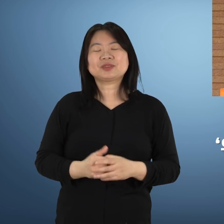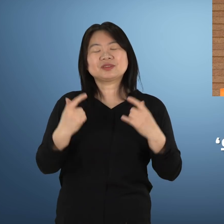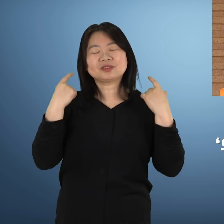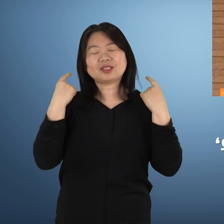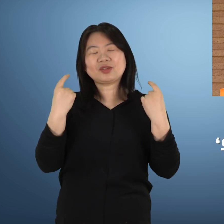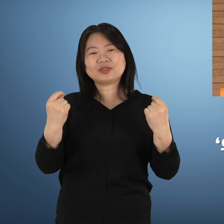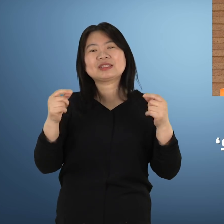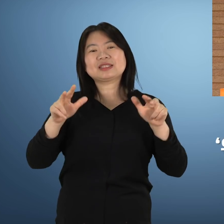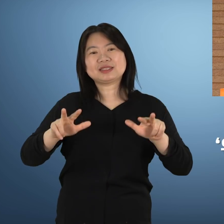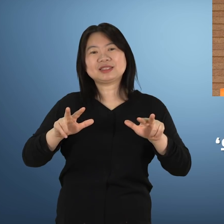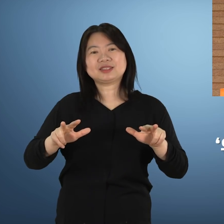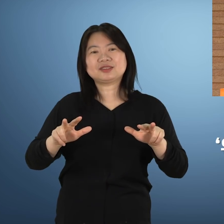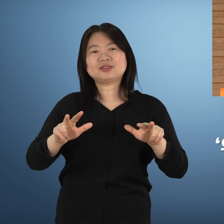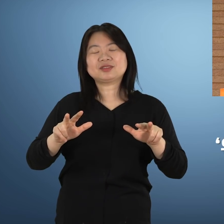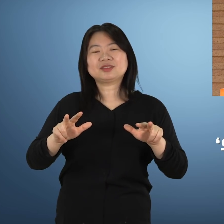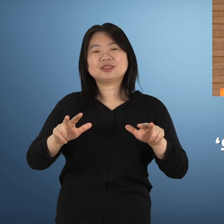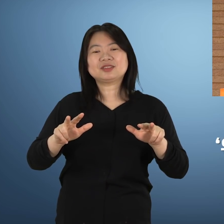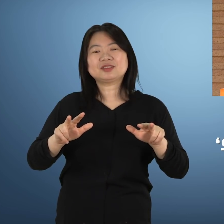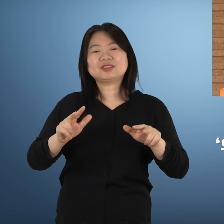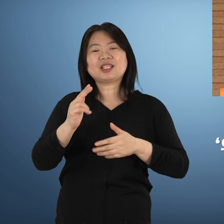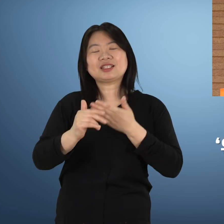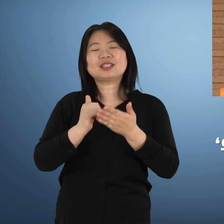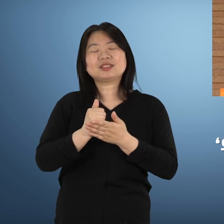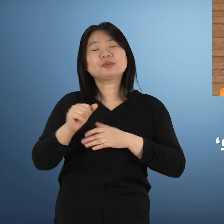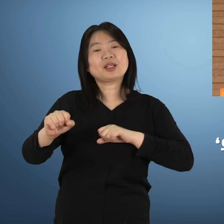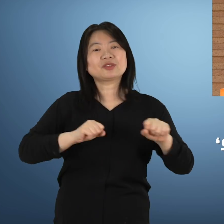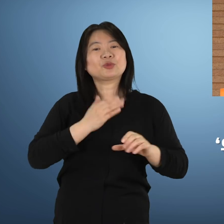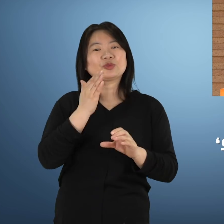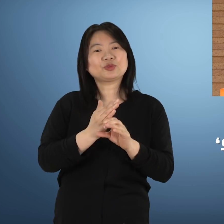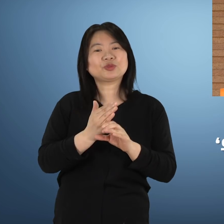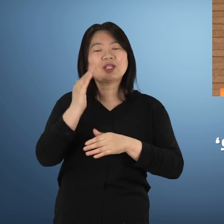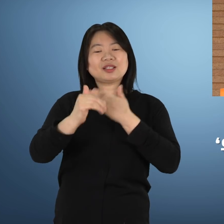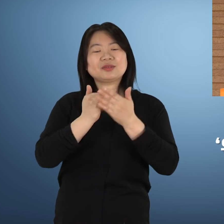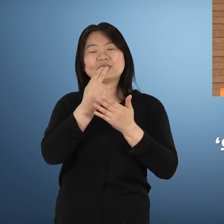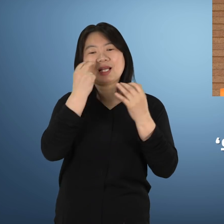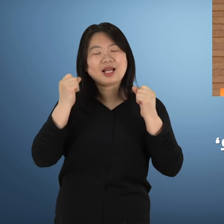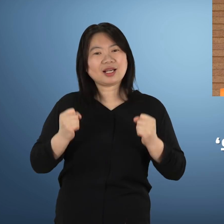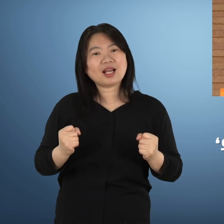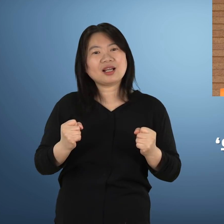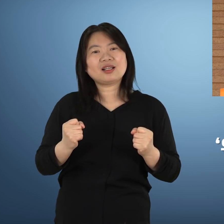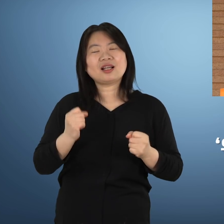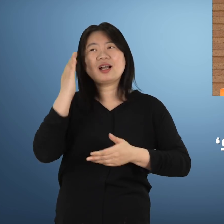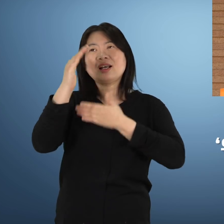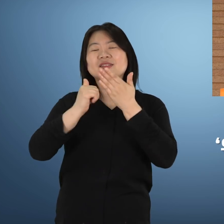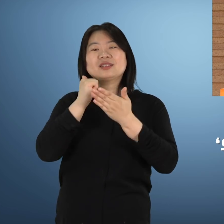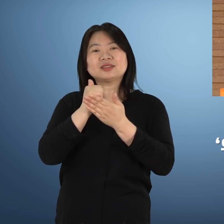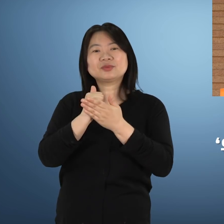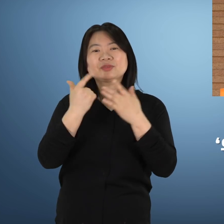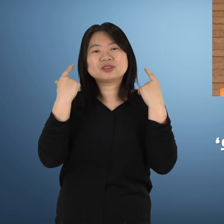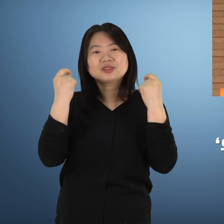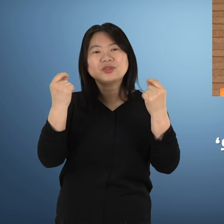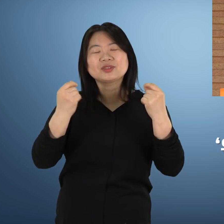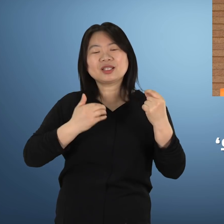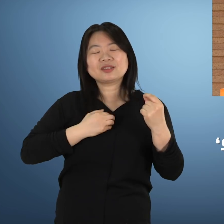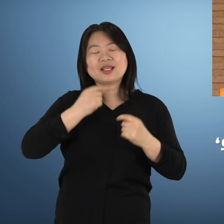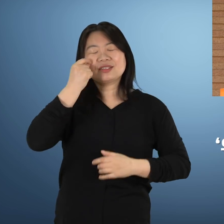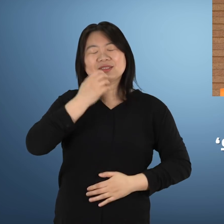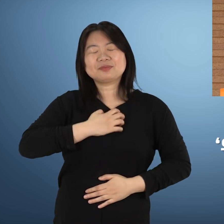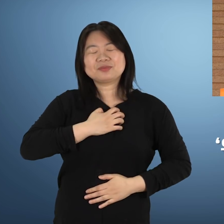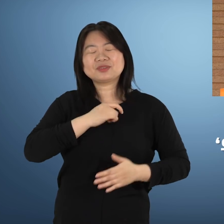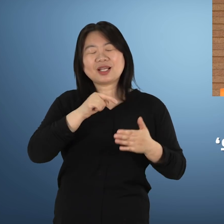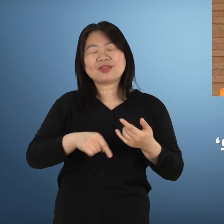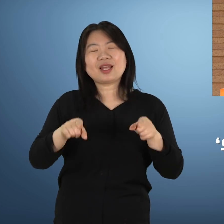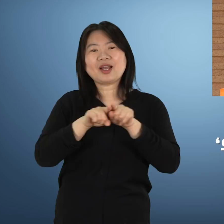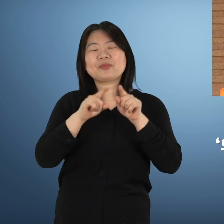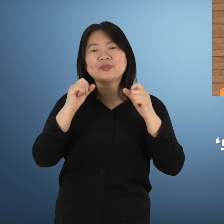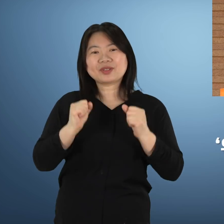여전히 이 가운데도 하나님은 역사하시는구나, 하나님은 살아계시는구나, 하나님은 여전히 내 슬픔 속에